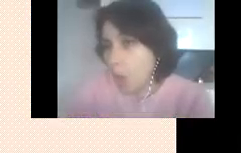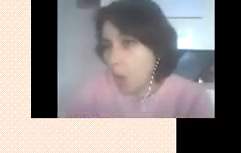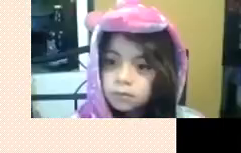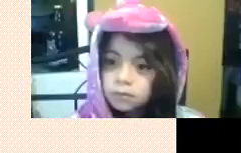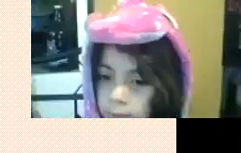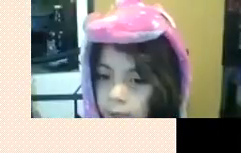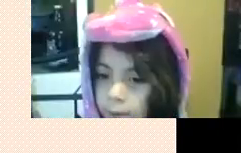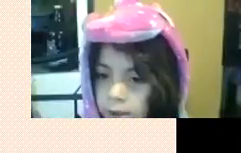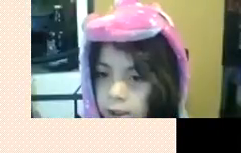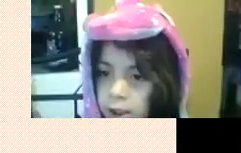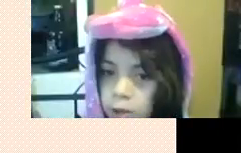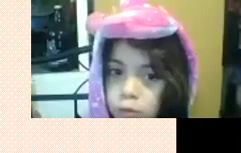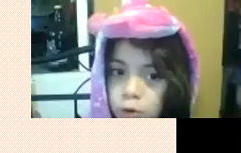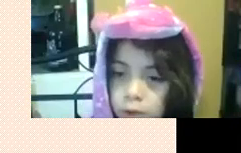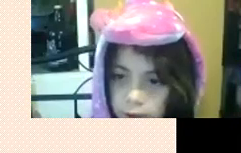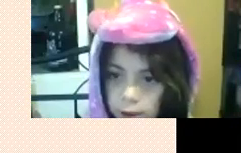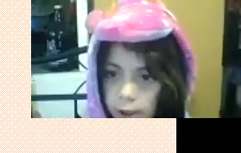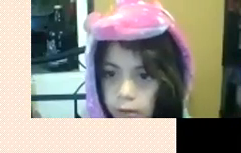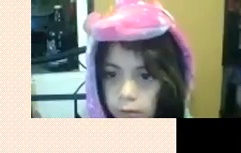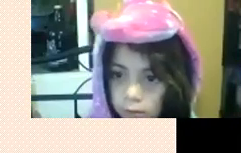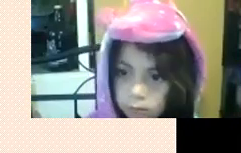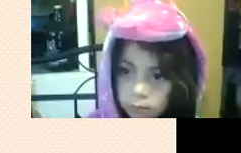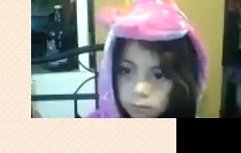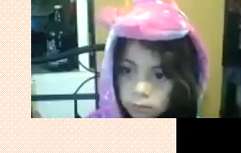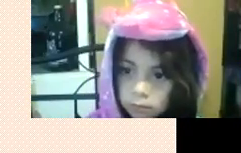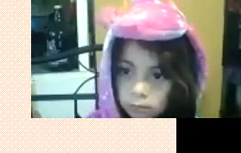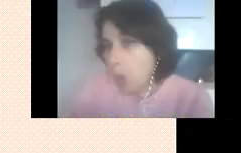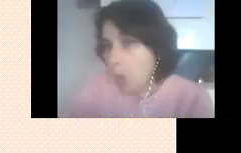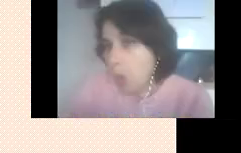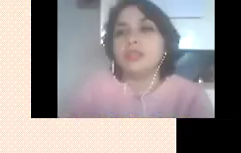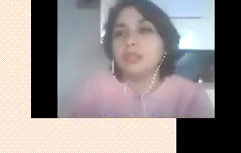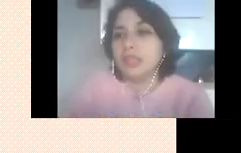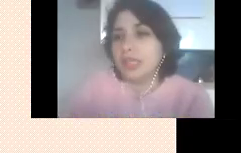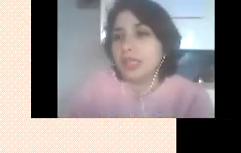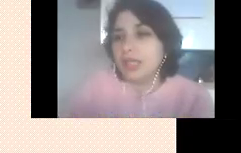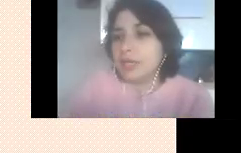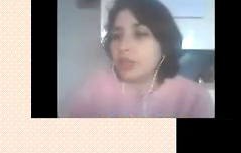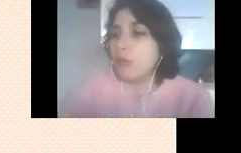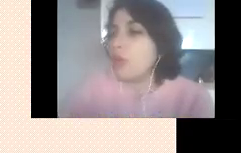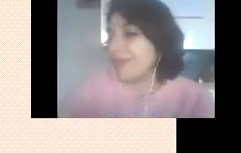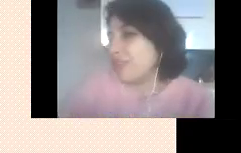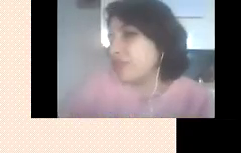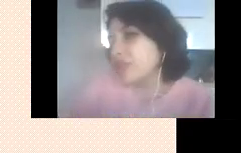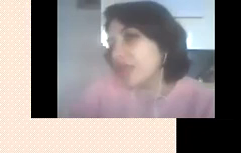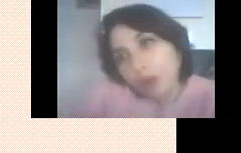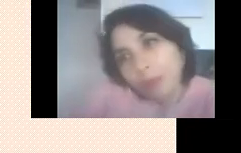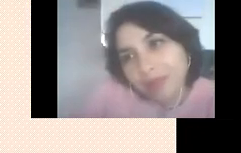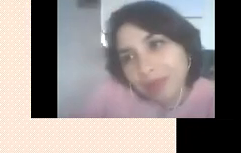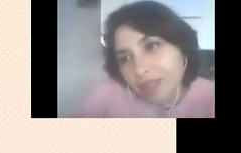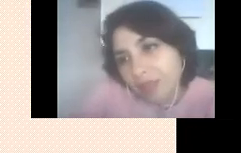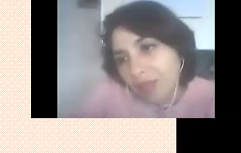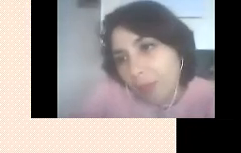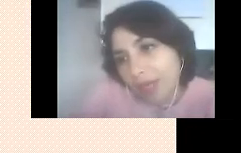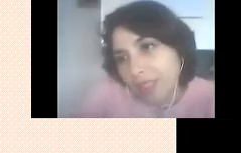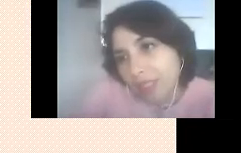para hacer como una mantita y un cojincito. Para Mamushka, ¿cierto? Y nos dimos cuenta entonces que los